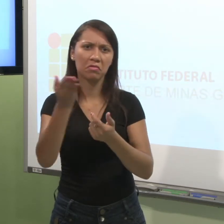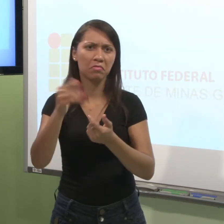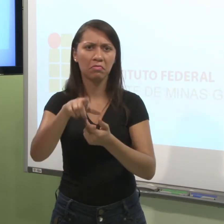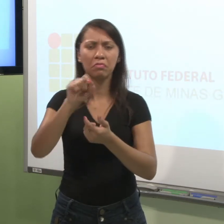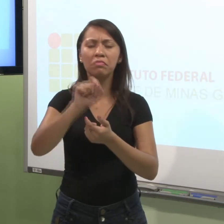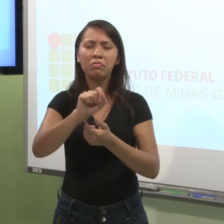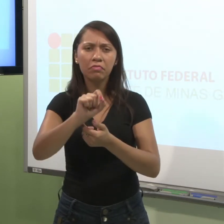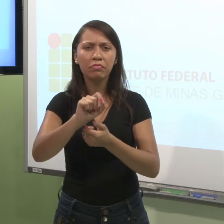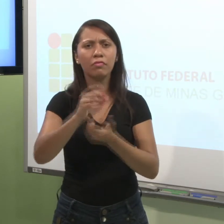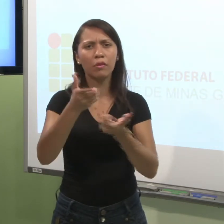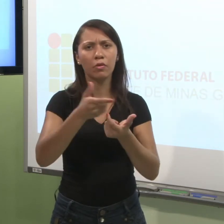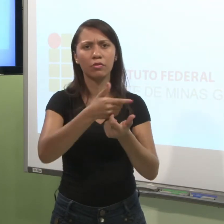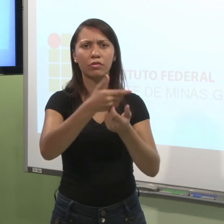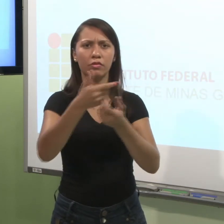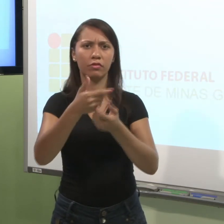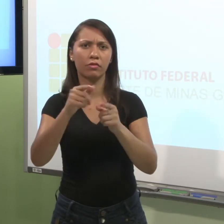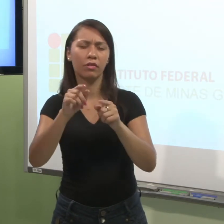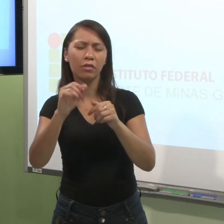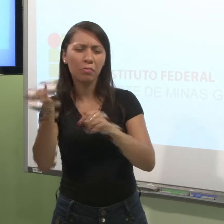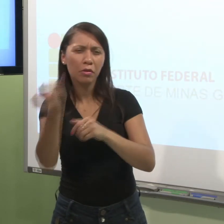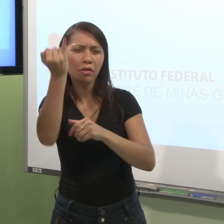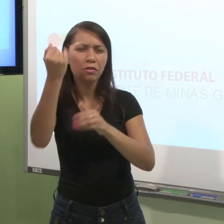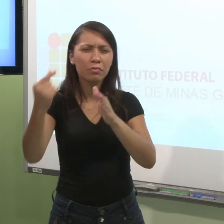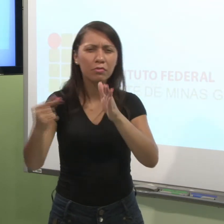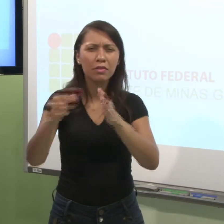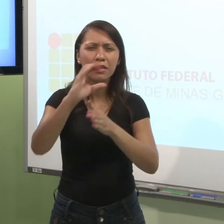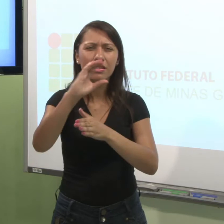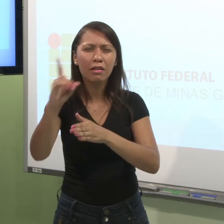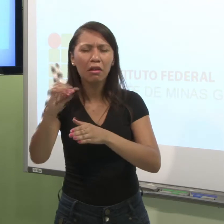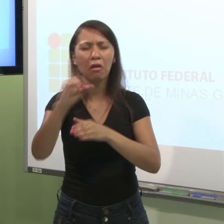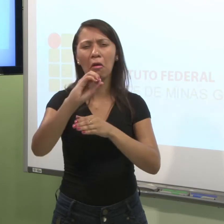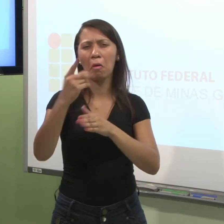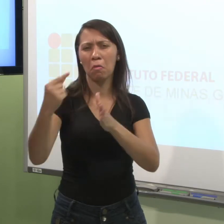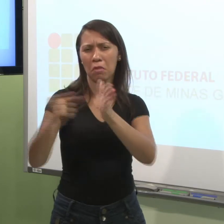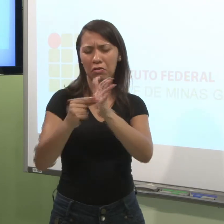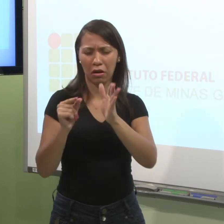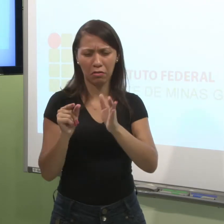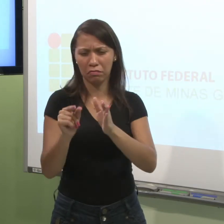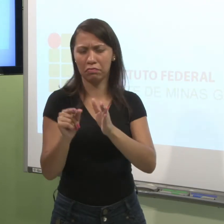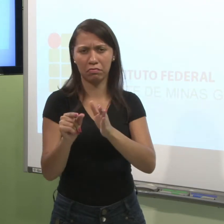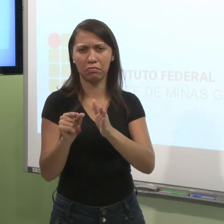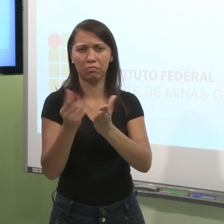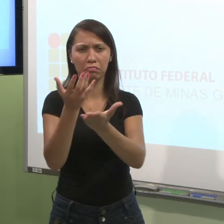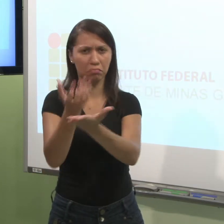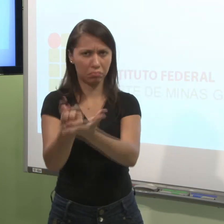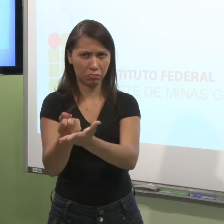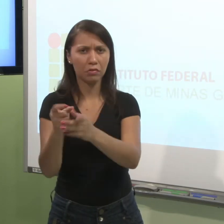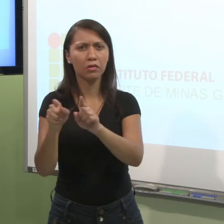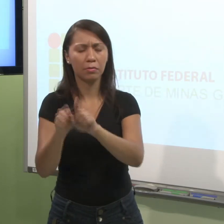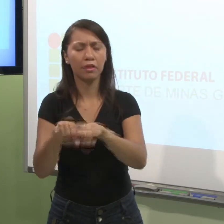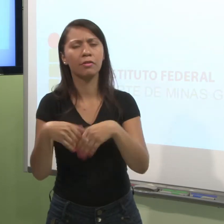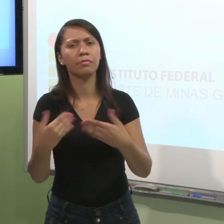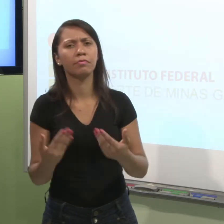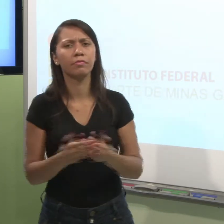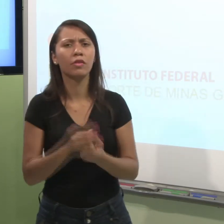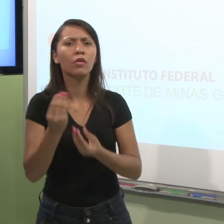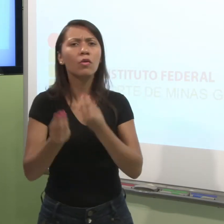memória secundária, em um CD ou em um pendrive, onde quiserem. E para salvar um documento, vocês lembram como